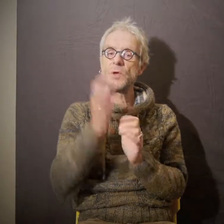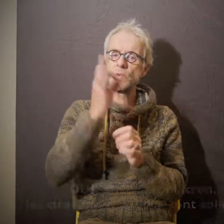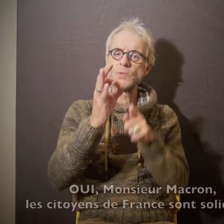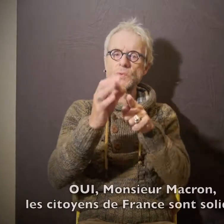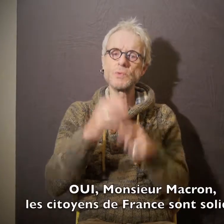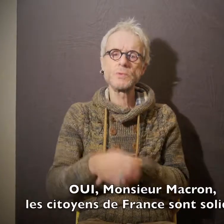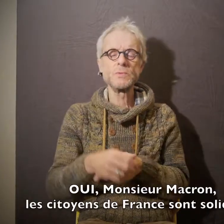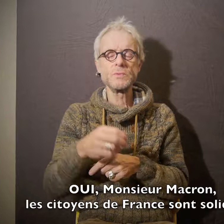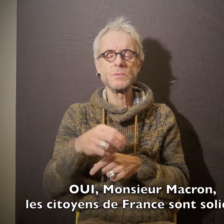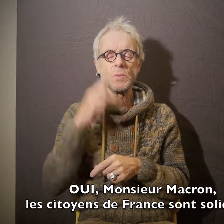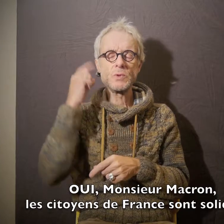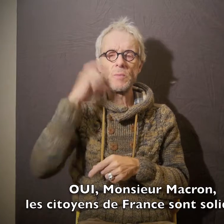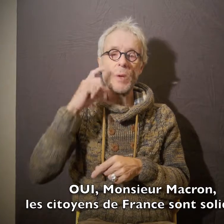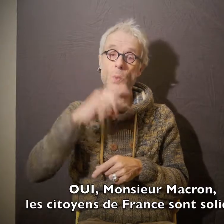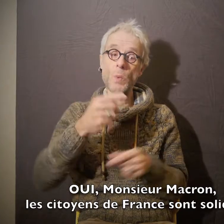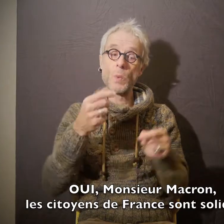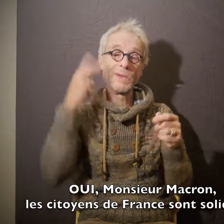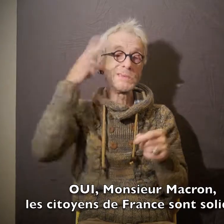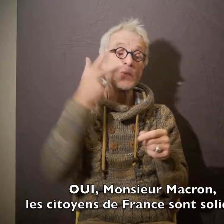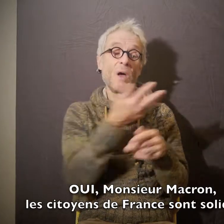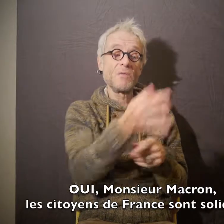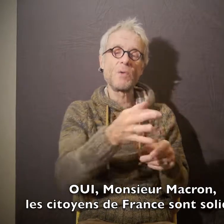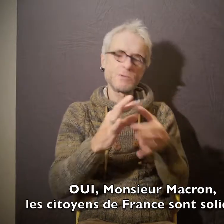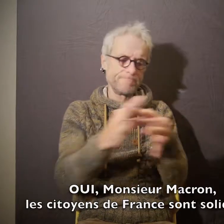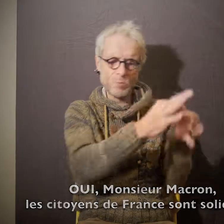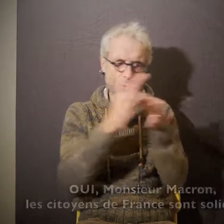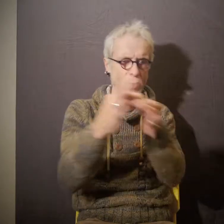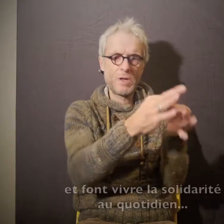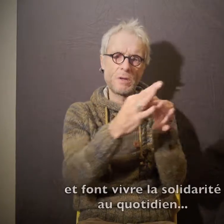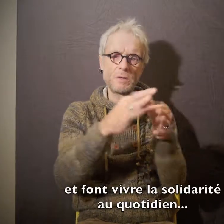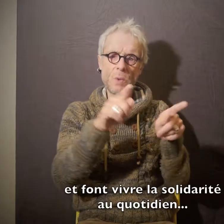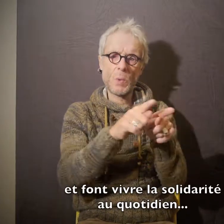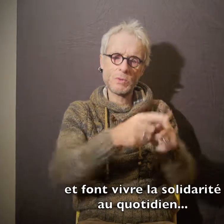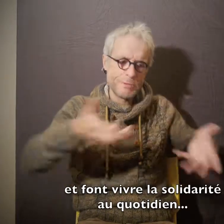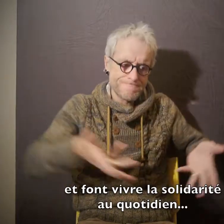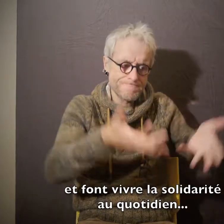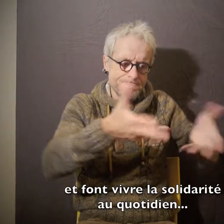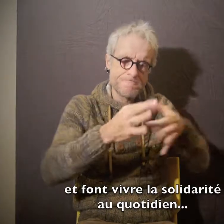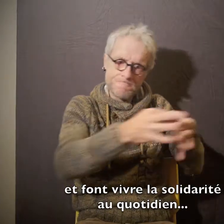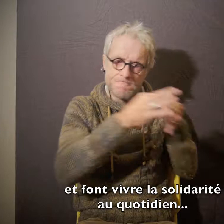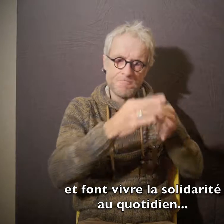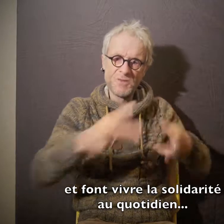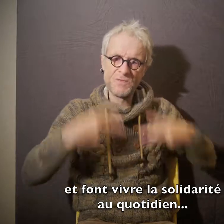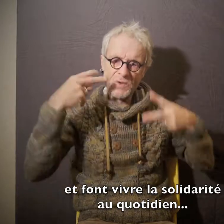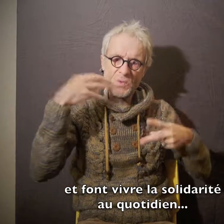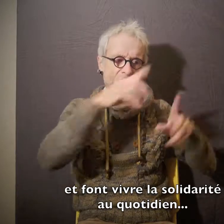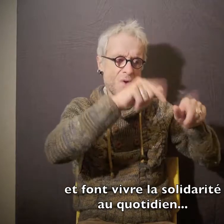Oui, monsieur Macron, les citoyens de France sont solidaires et font vivre la solidarité au quotidien sur les points